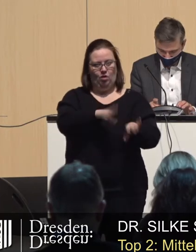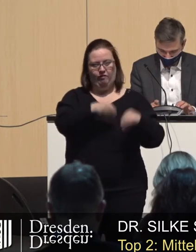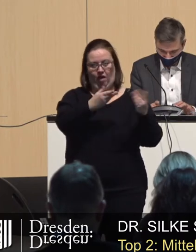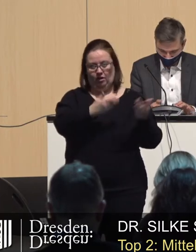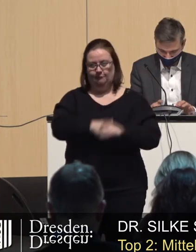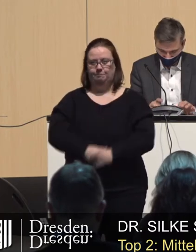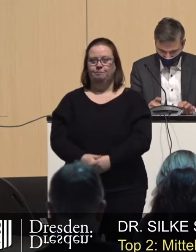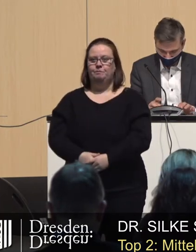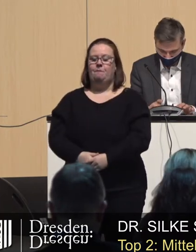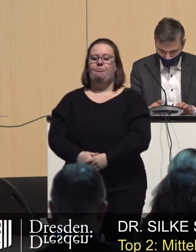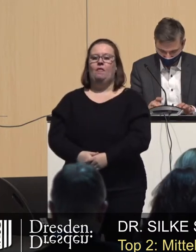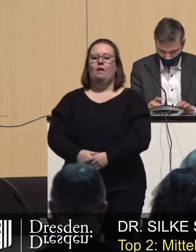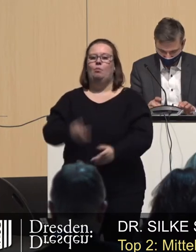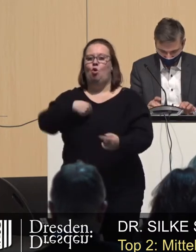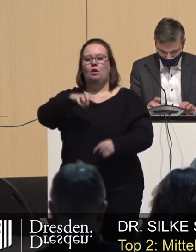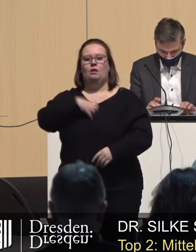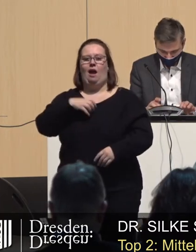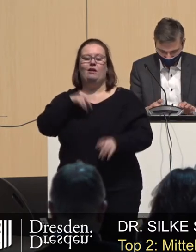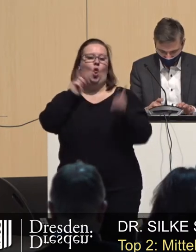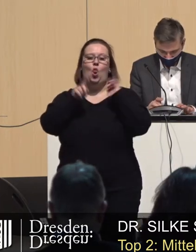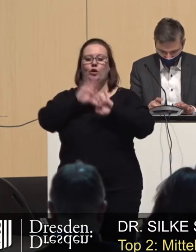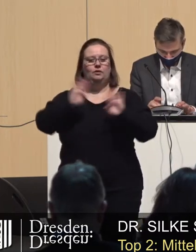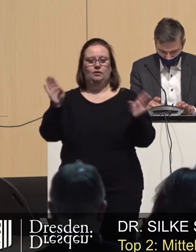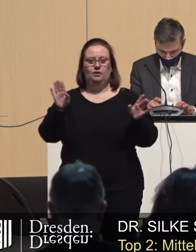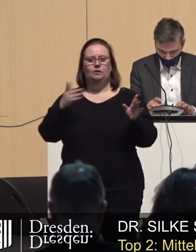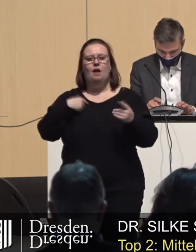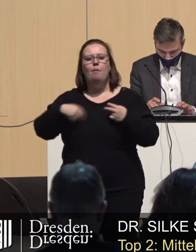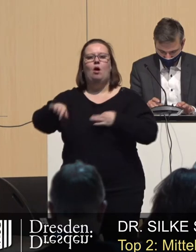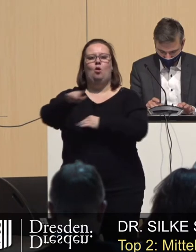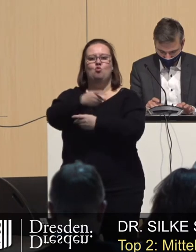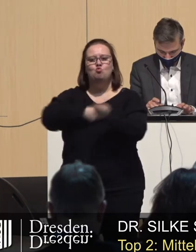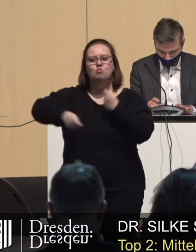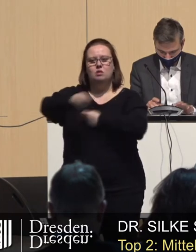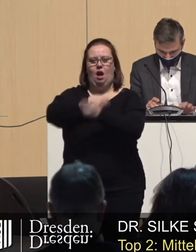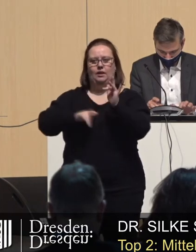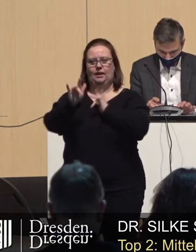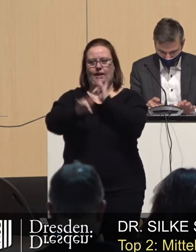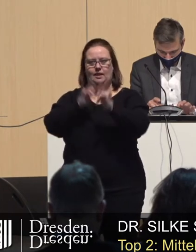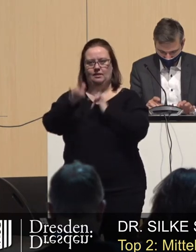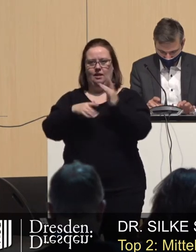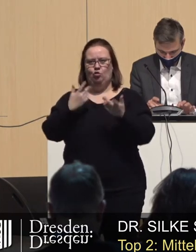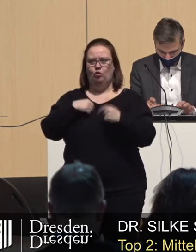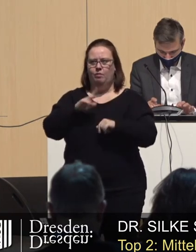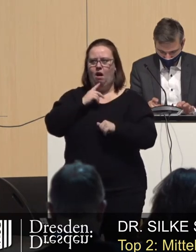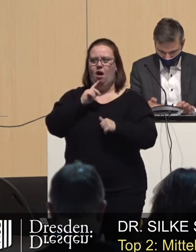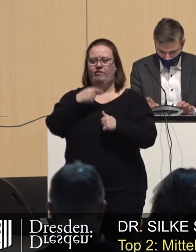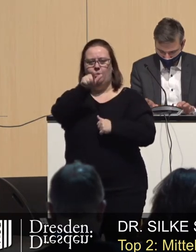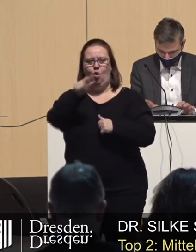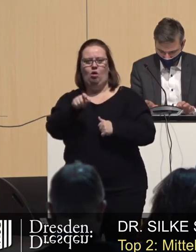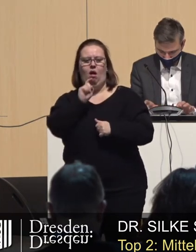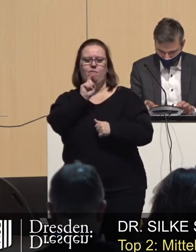angefangen. Wir leugnen diese Krankheit nicht, aber wir kritisieren den Umgang damit und vor allem die unsägliche Bevormundung der